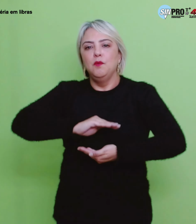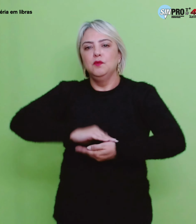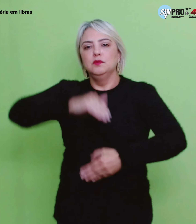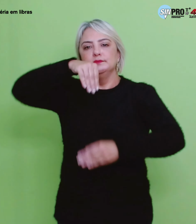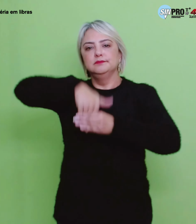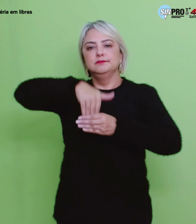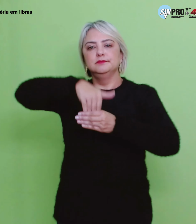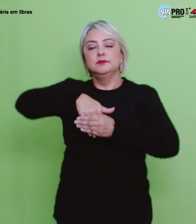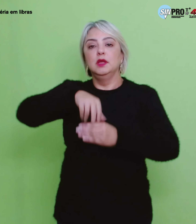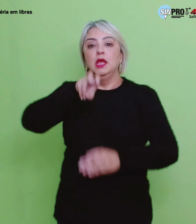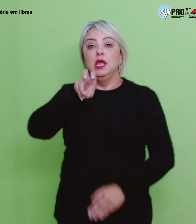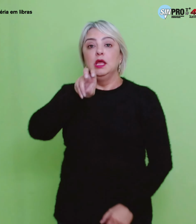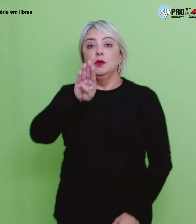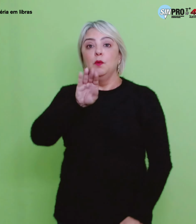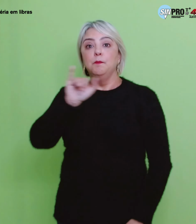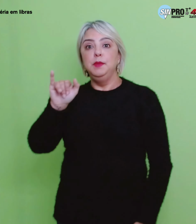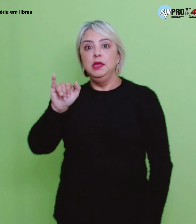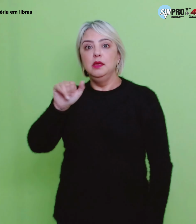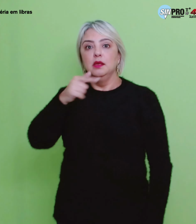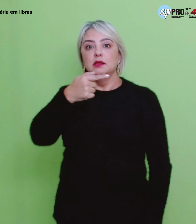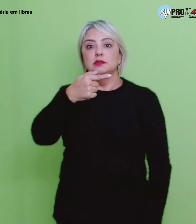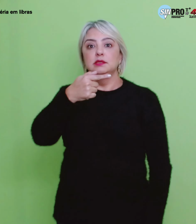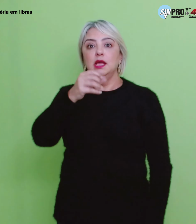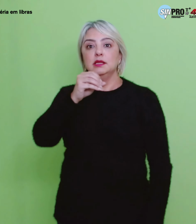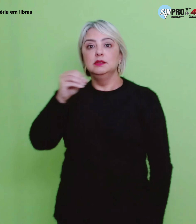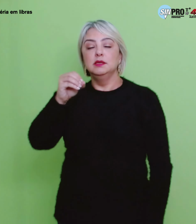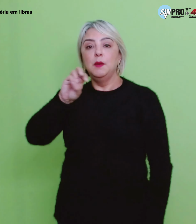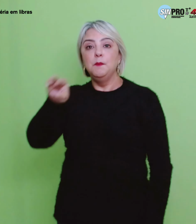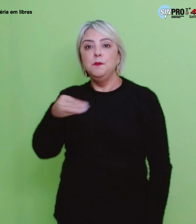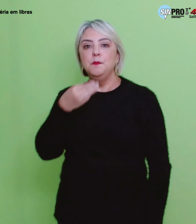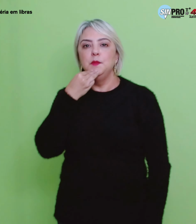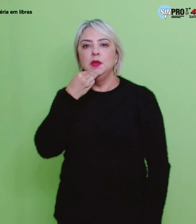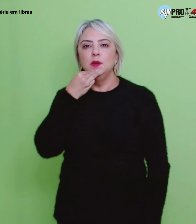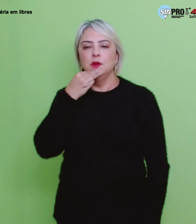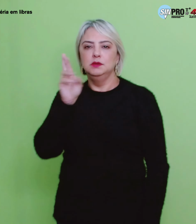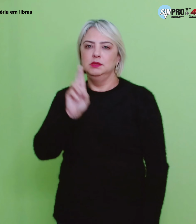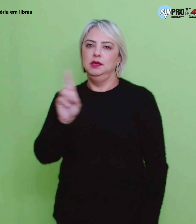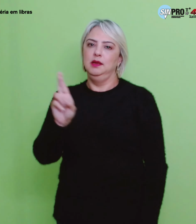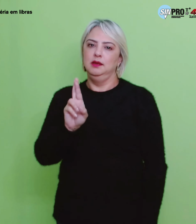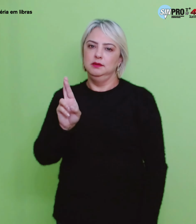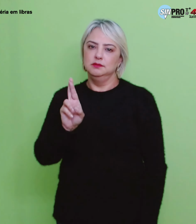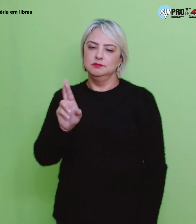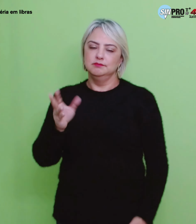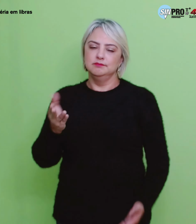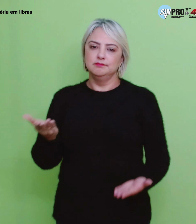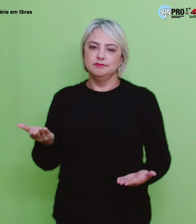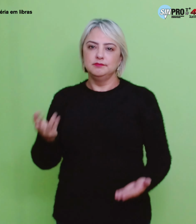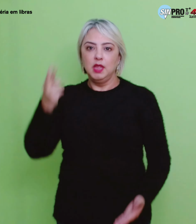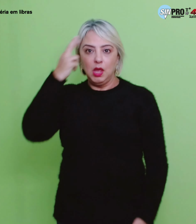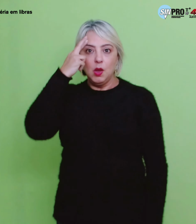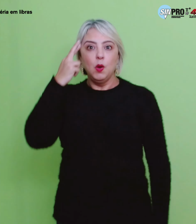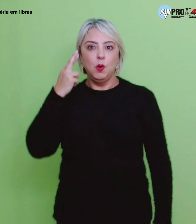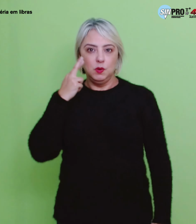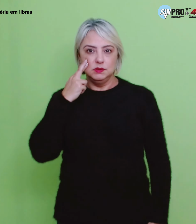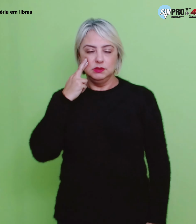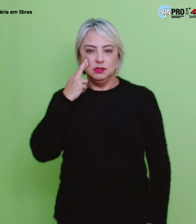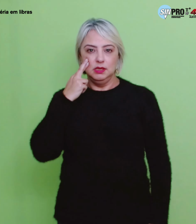um fundo eleitoral de 5 bilhões e 700 milhões de reais.